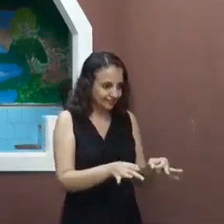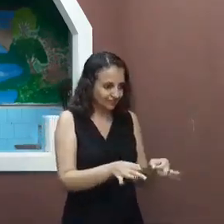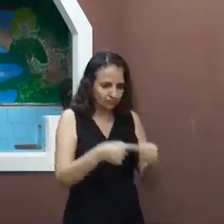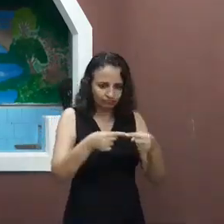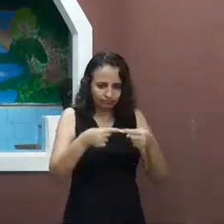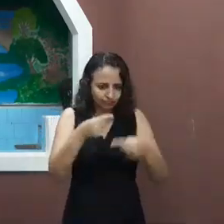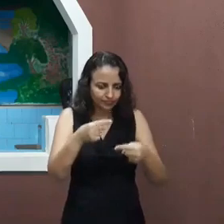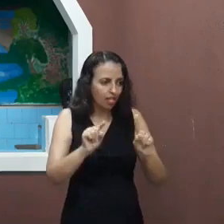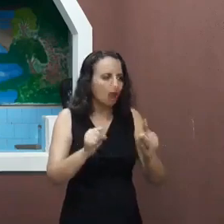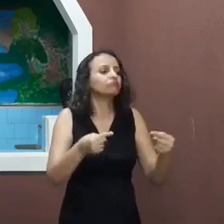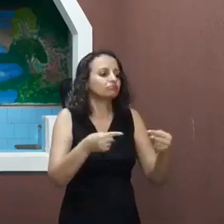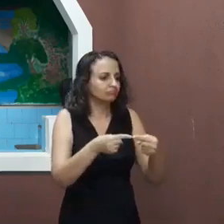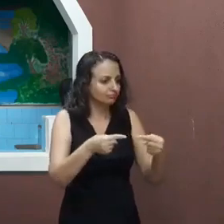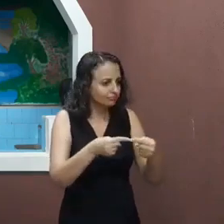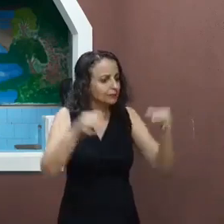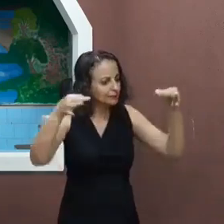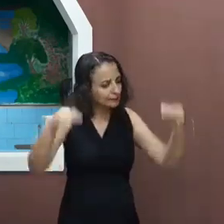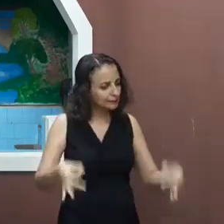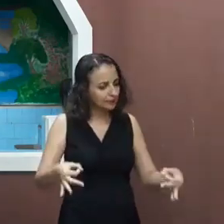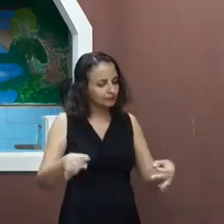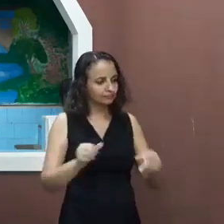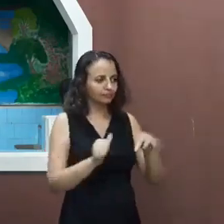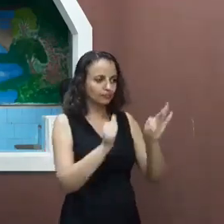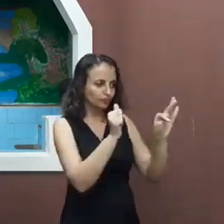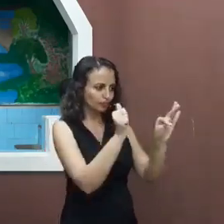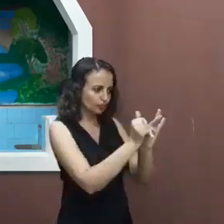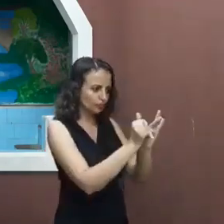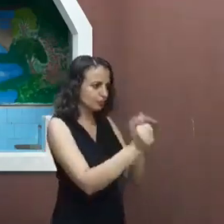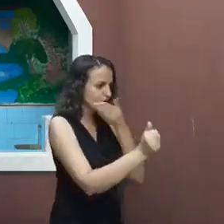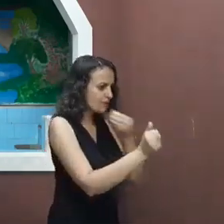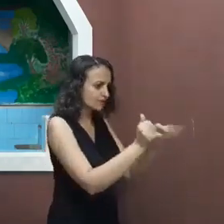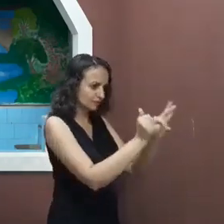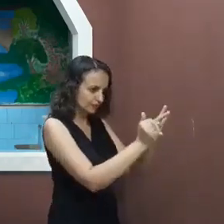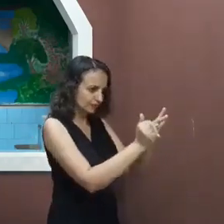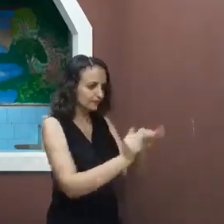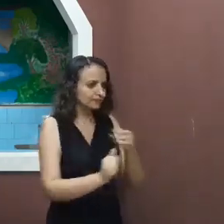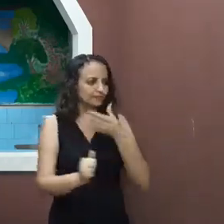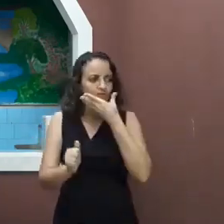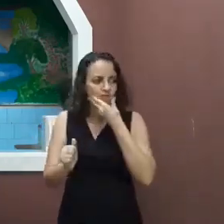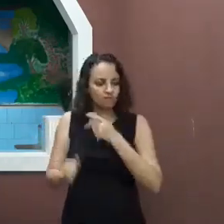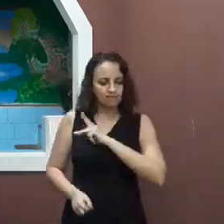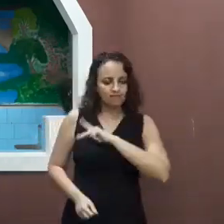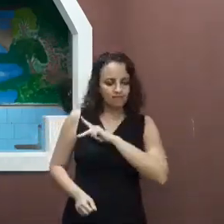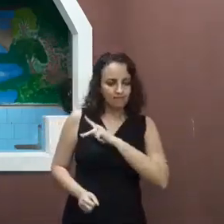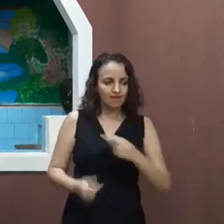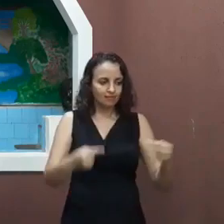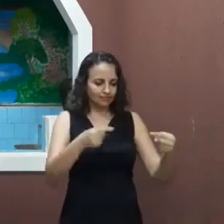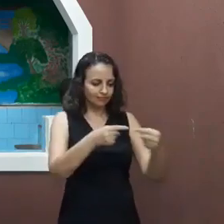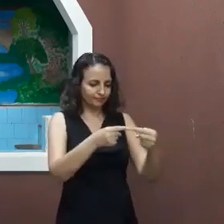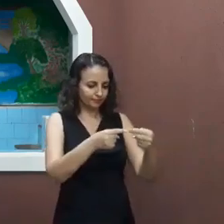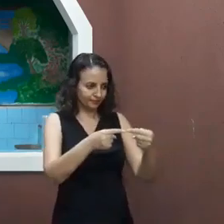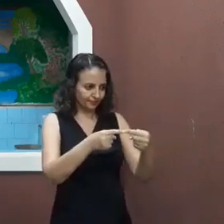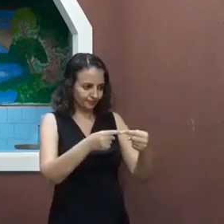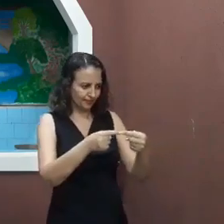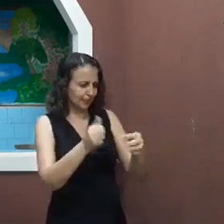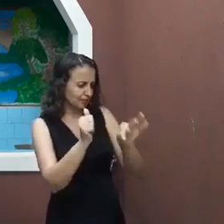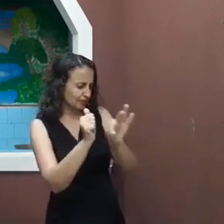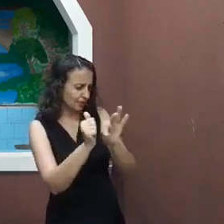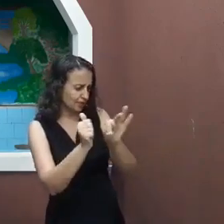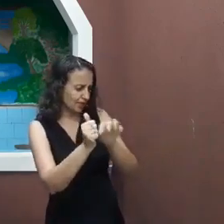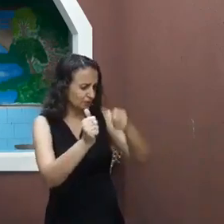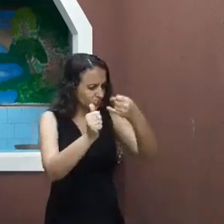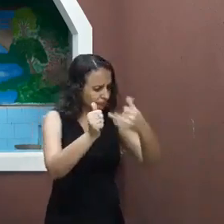entre Paulo e entre Tiago. Tiago ilustra 5 maneiras